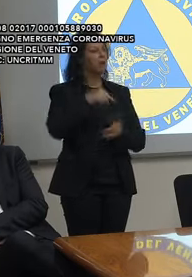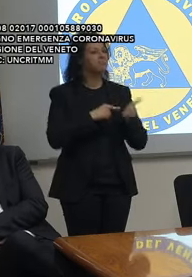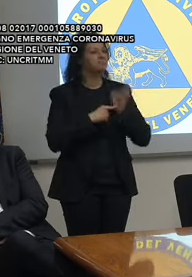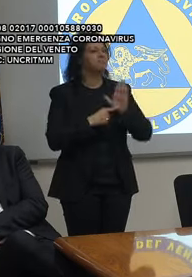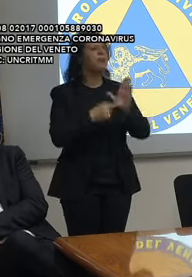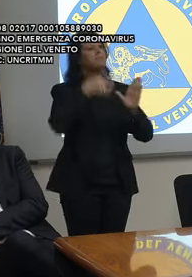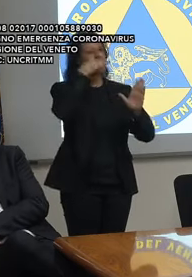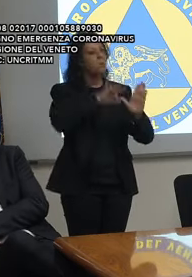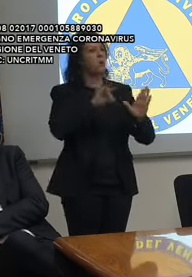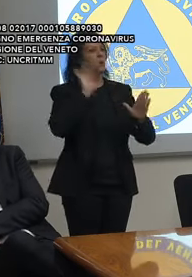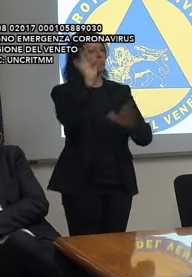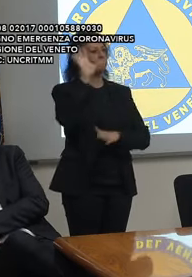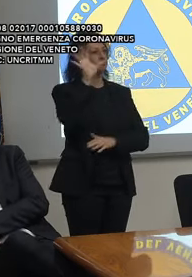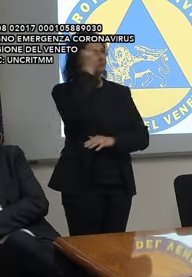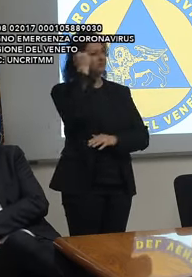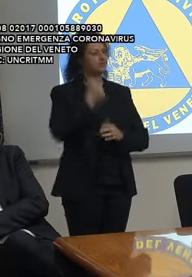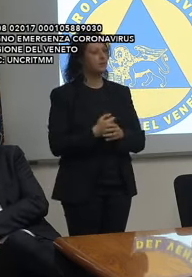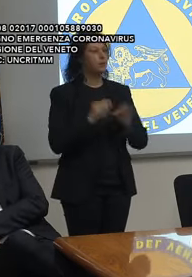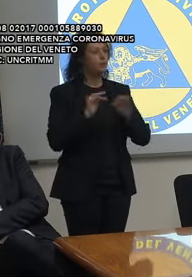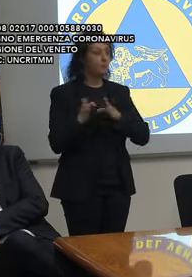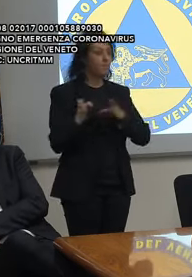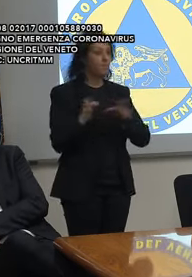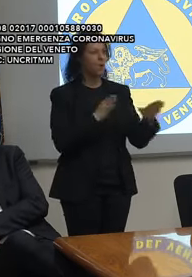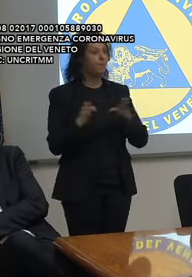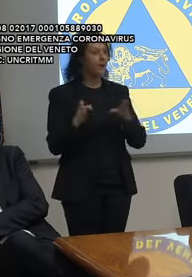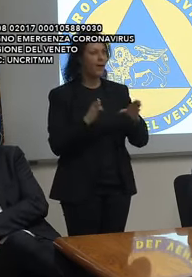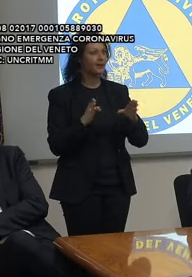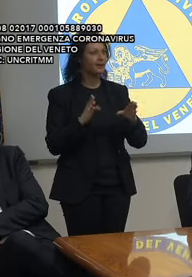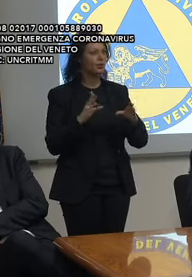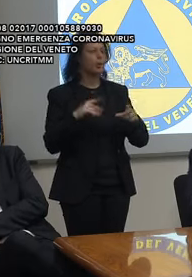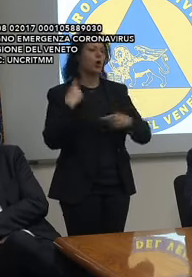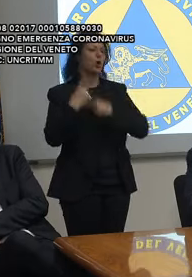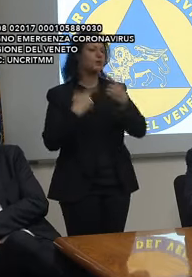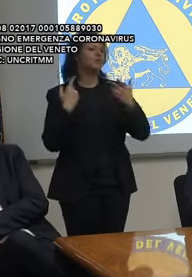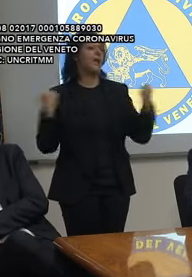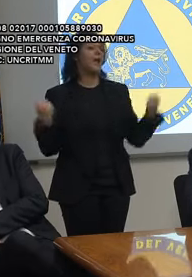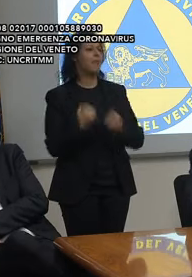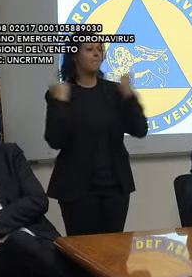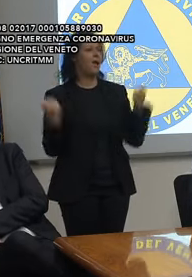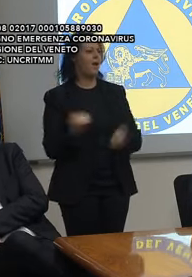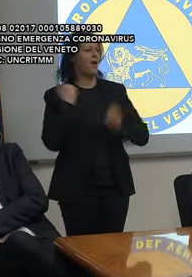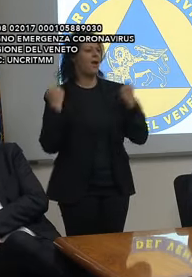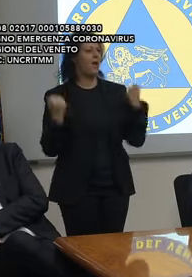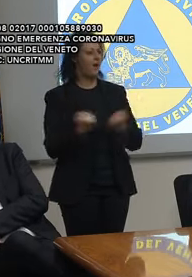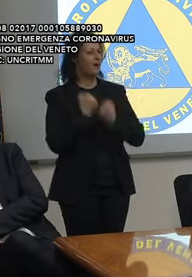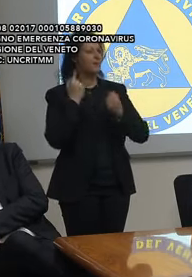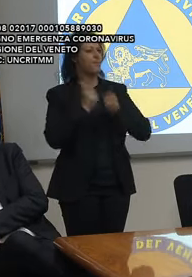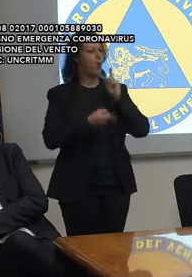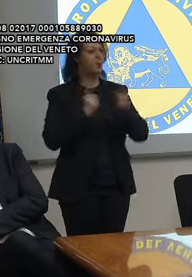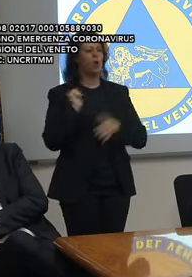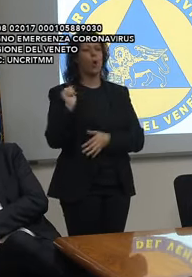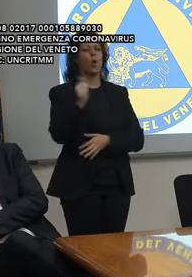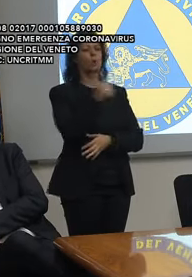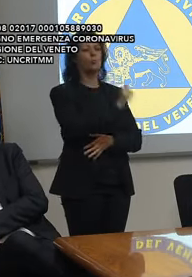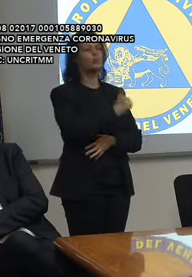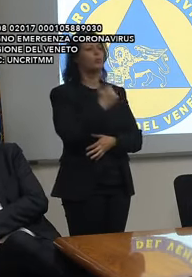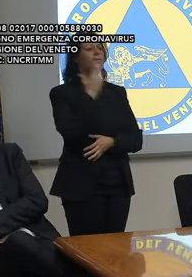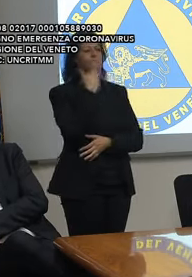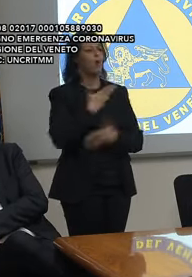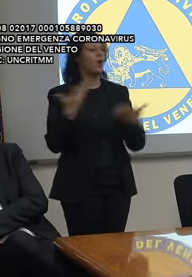momento dove le divisioni sono continue, dove le campagne elettorali sono continue, dove ognuno vuole